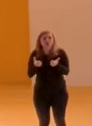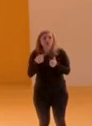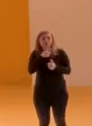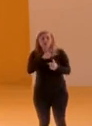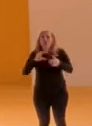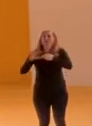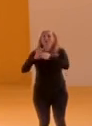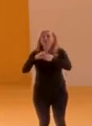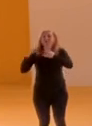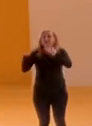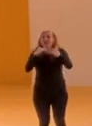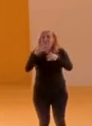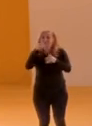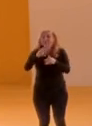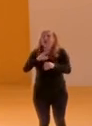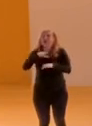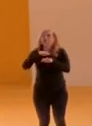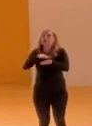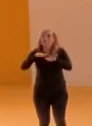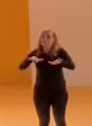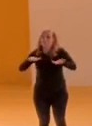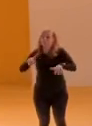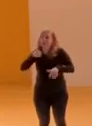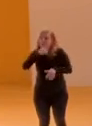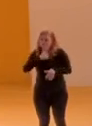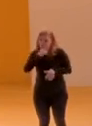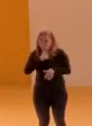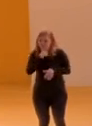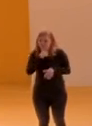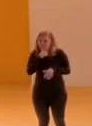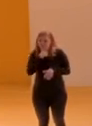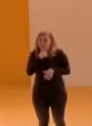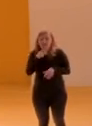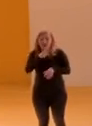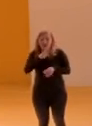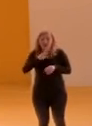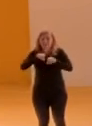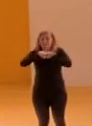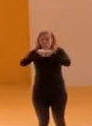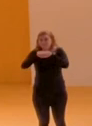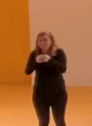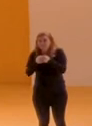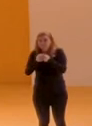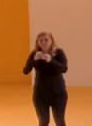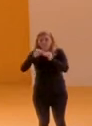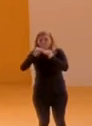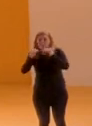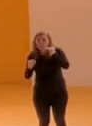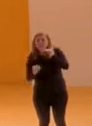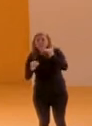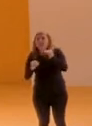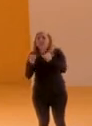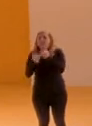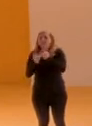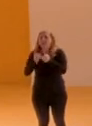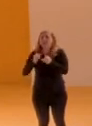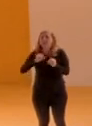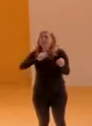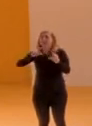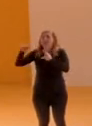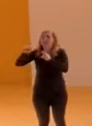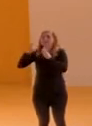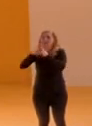zależność którą widać na dużej próbce i ta zależność się Załamuje poniżej przy inflacji poniżej